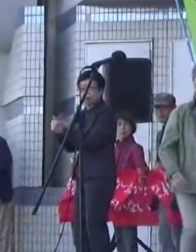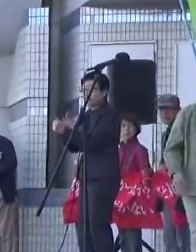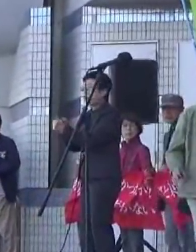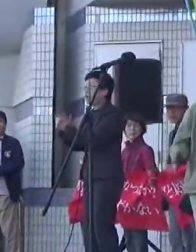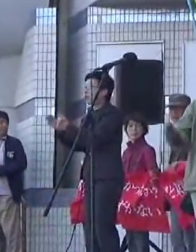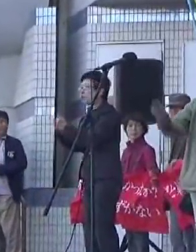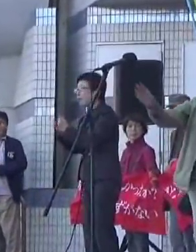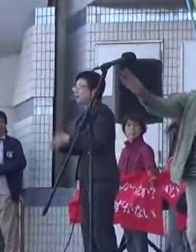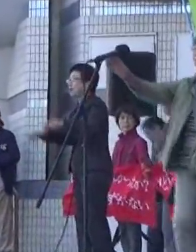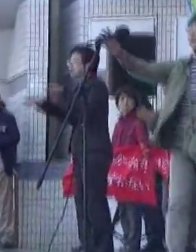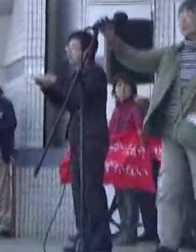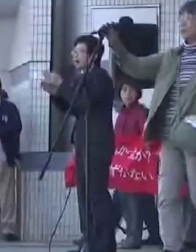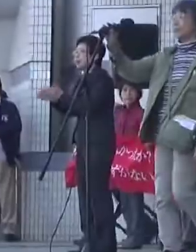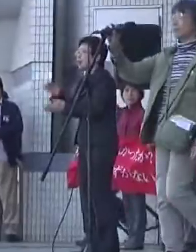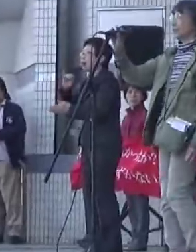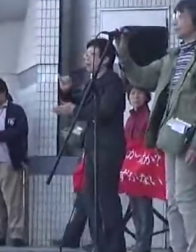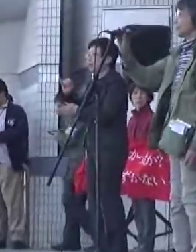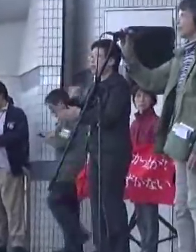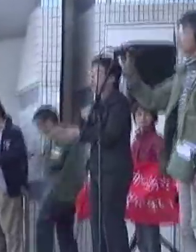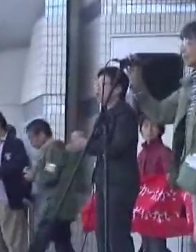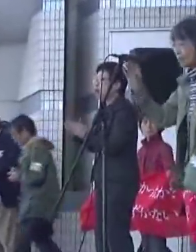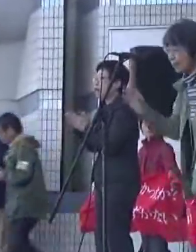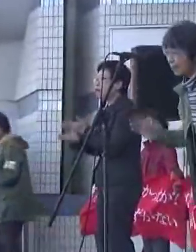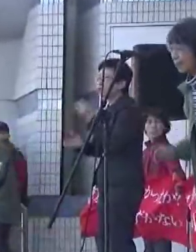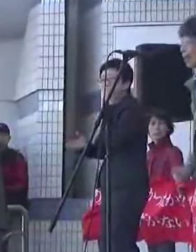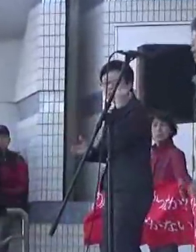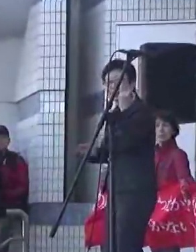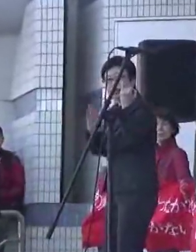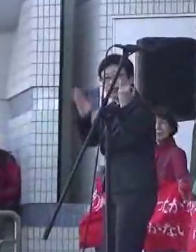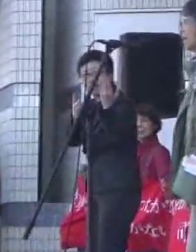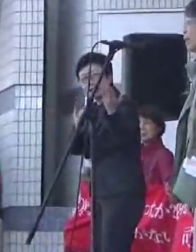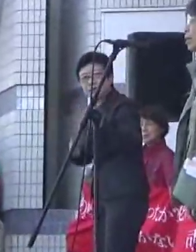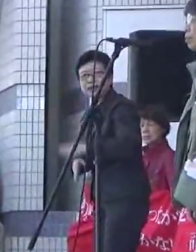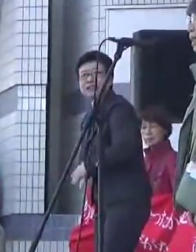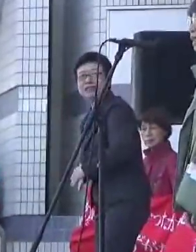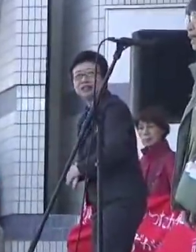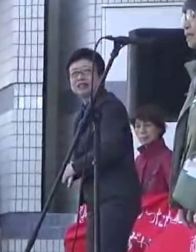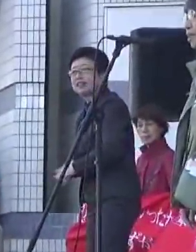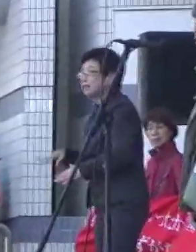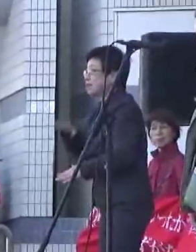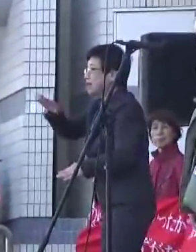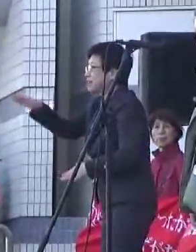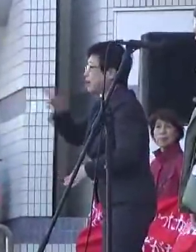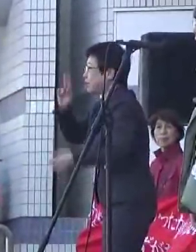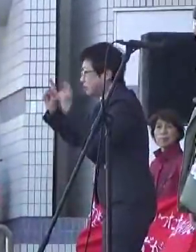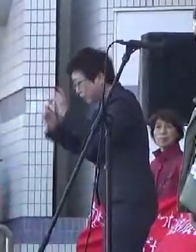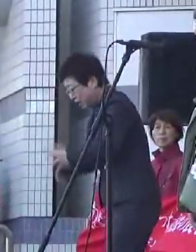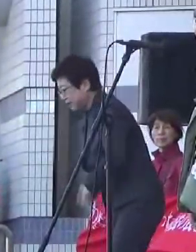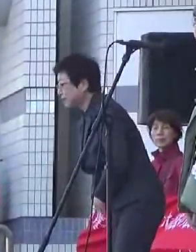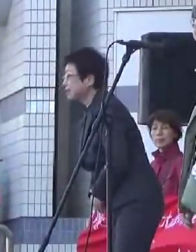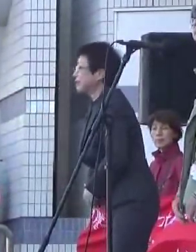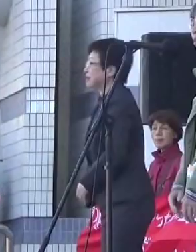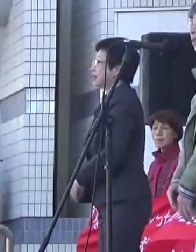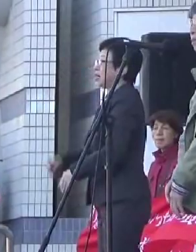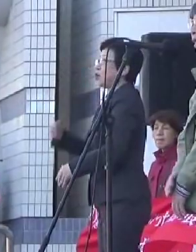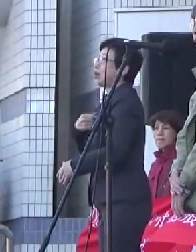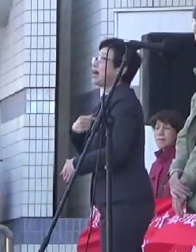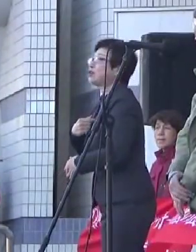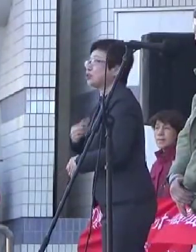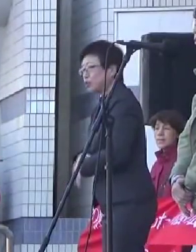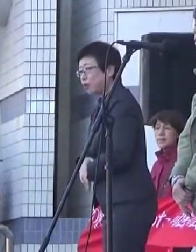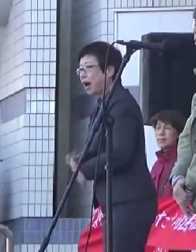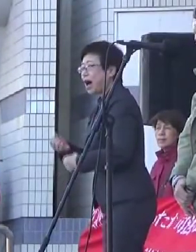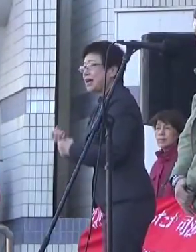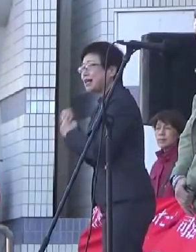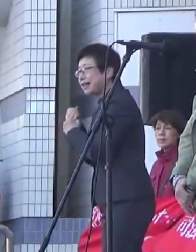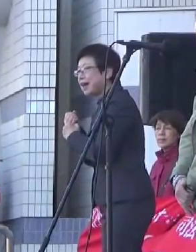世話人の熊本美也子さんです。お願いします。 皆さんこんにちは。私は